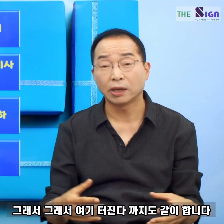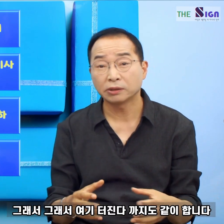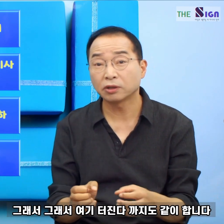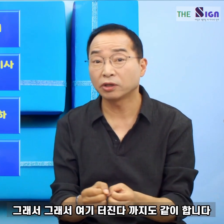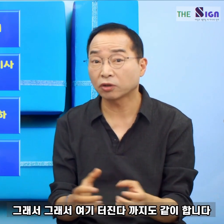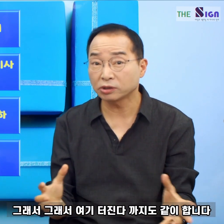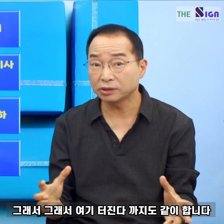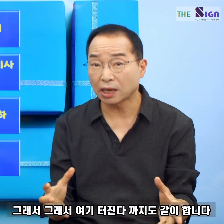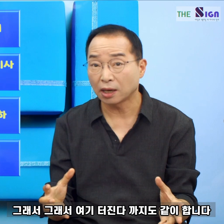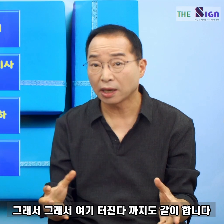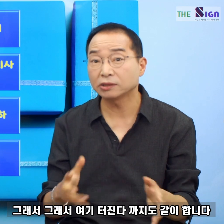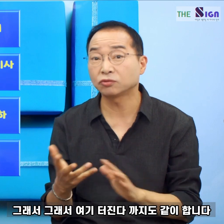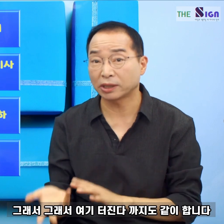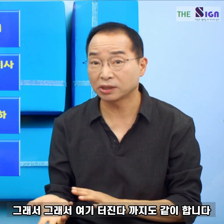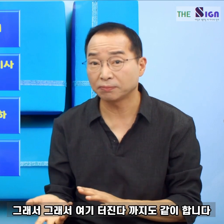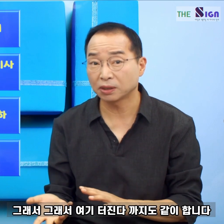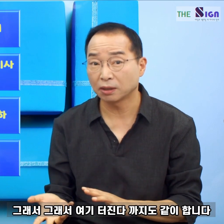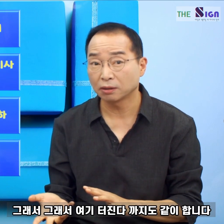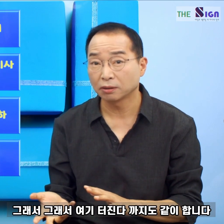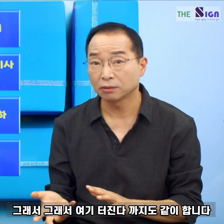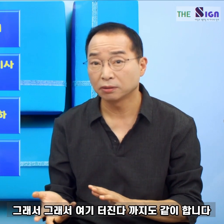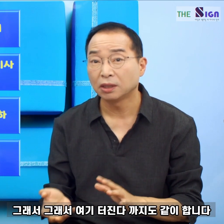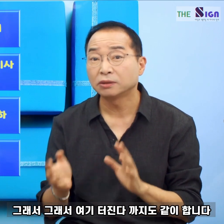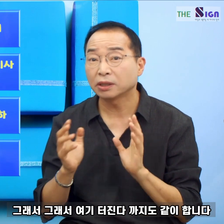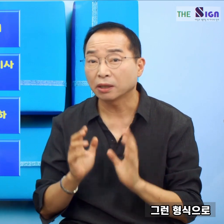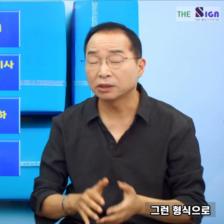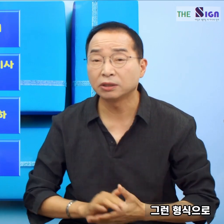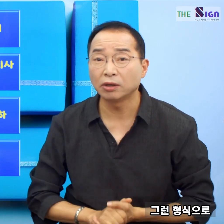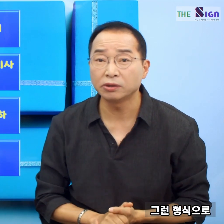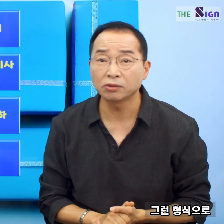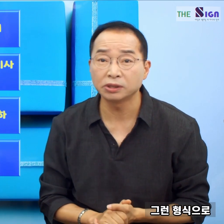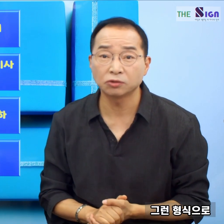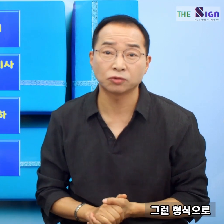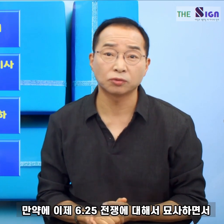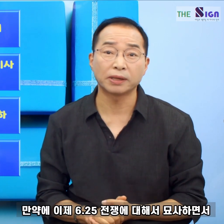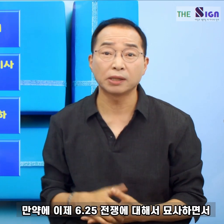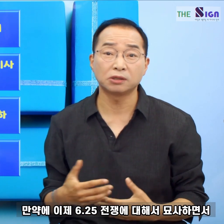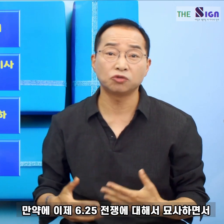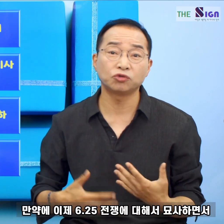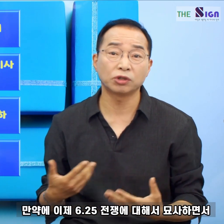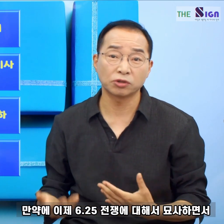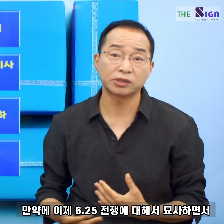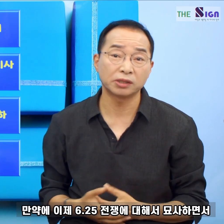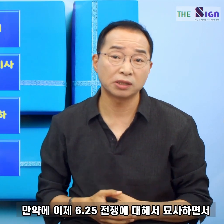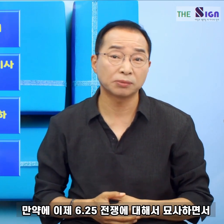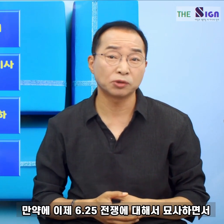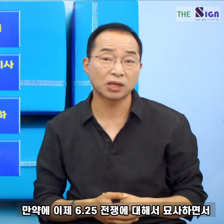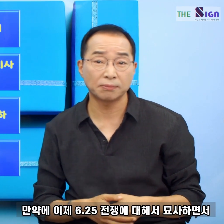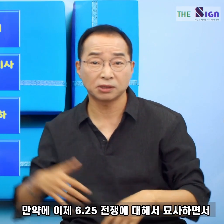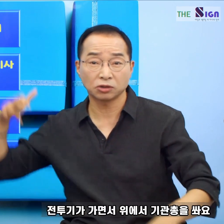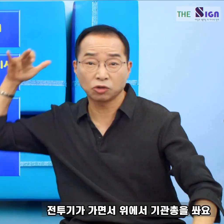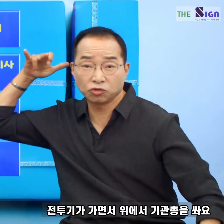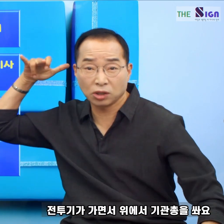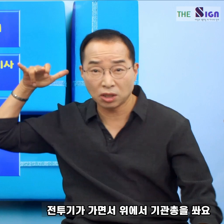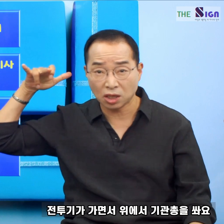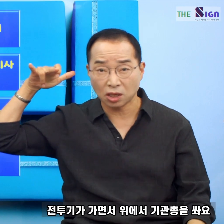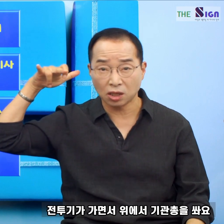그래서 이게 터진다까지도 같이 합니다. 자, 그런 형식으로 만약에 이제 6.25 전쟁에 대해서 묘사하면서 전투기가